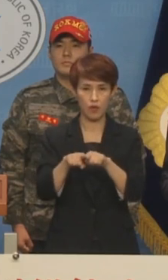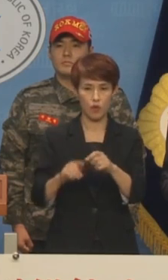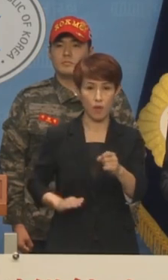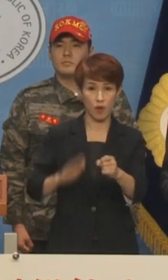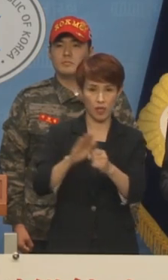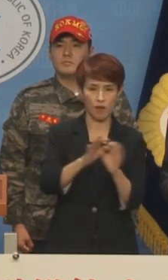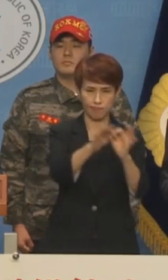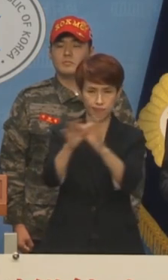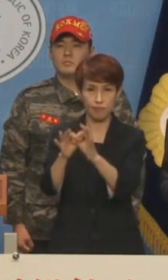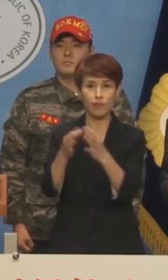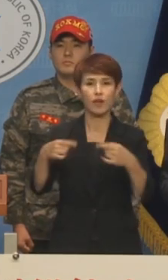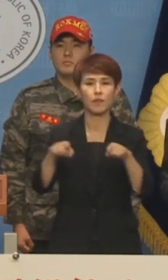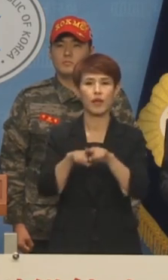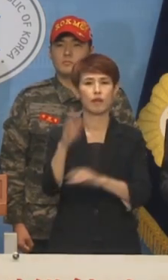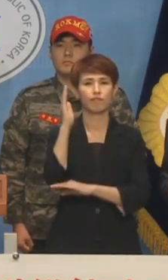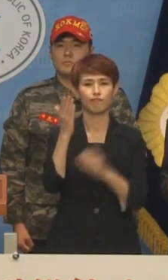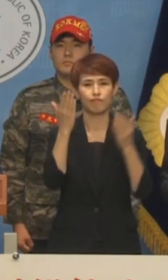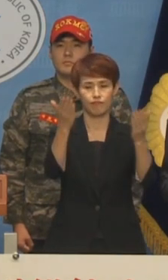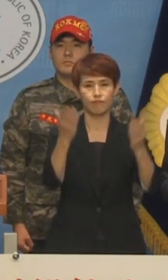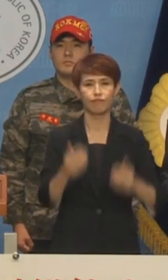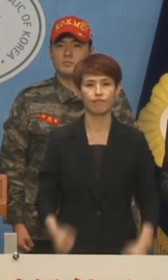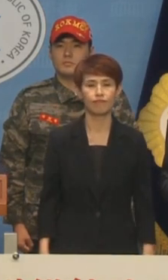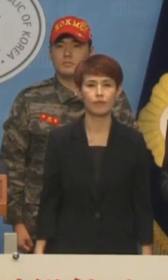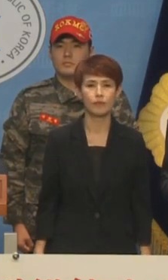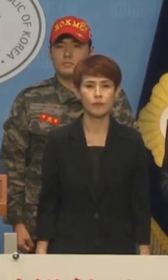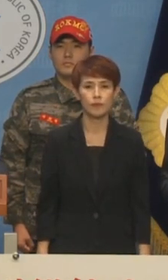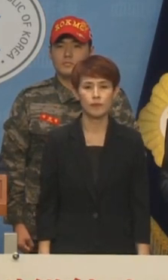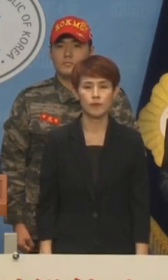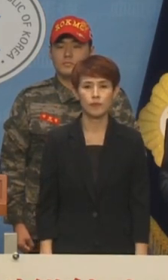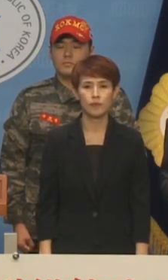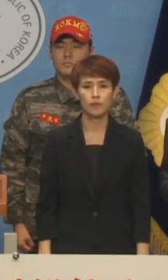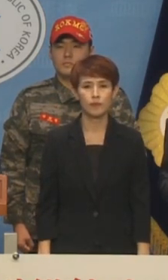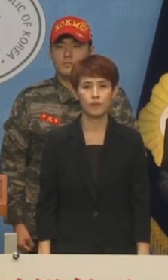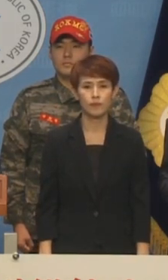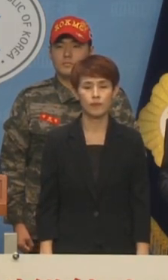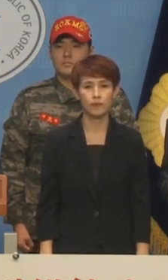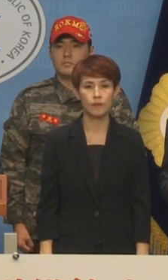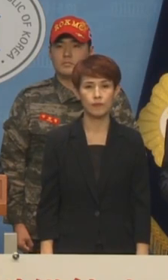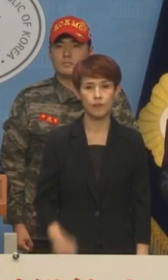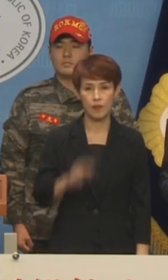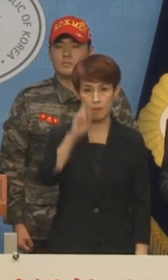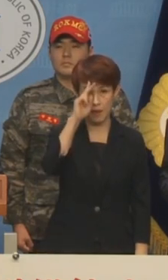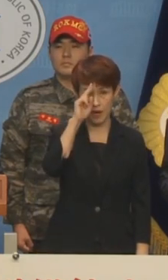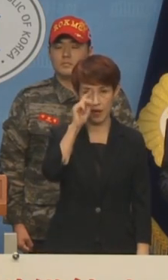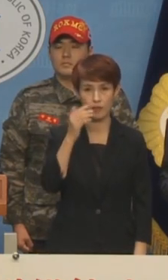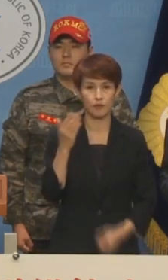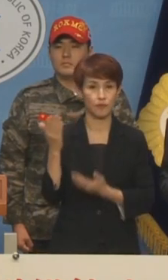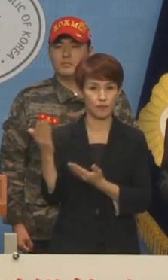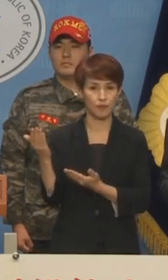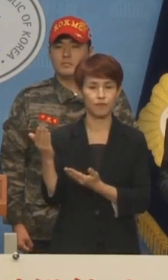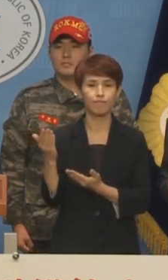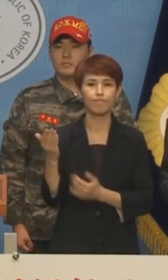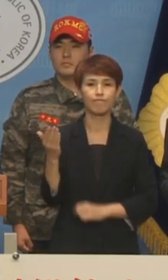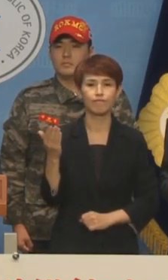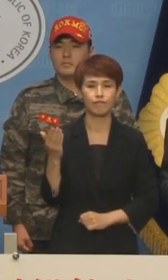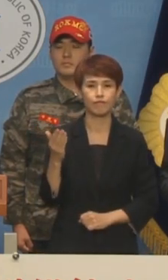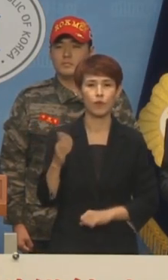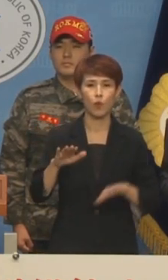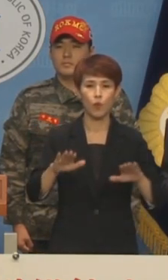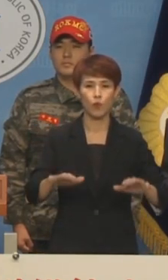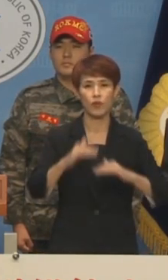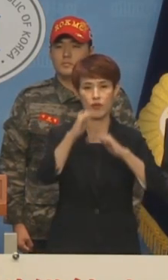연대와 함께 기자회견을 개최하게 되었습니다. 먼저 박주민 의원님께서 간략하게